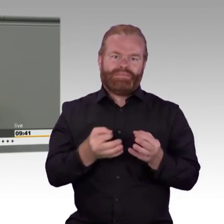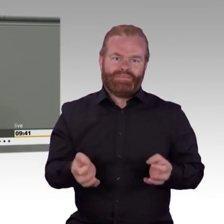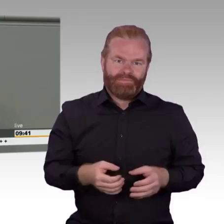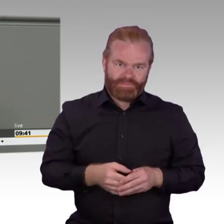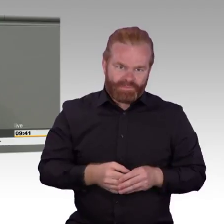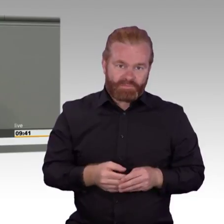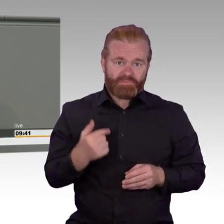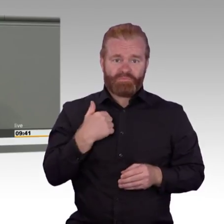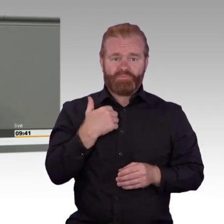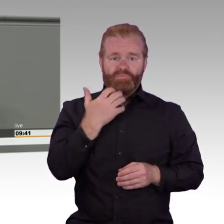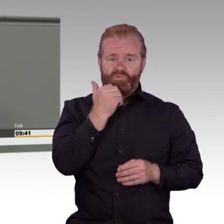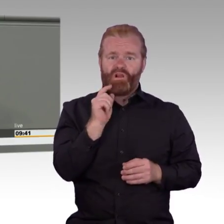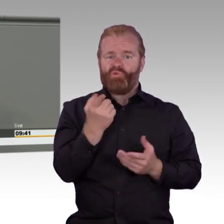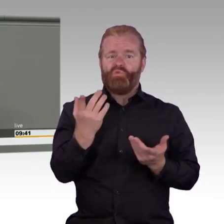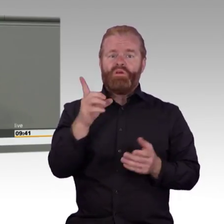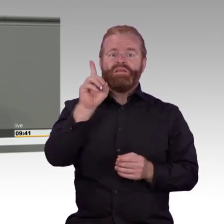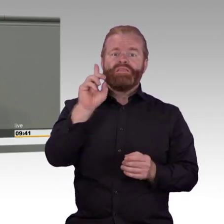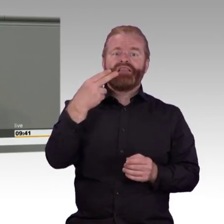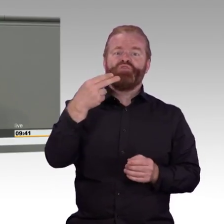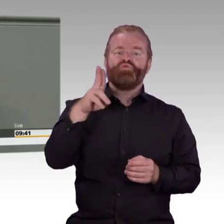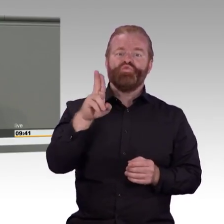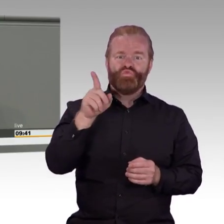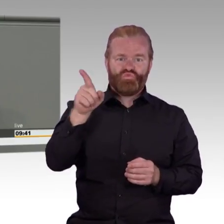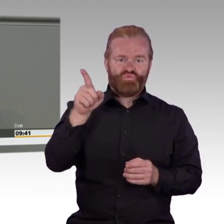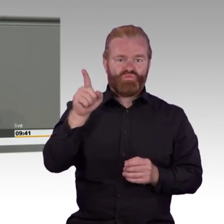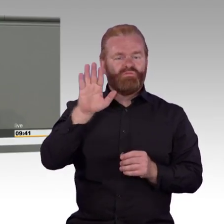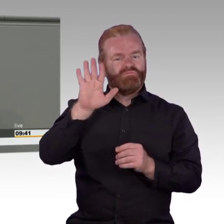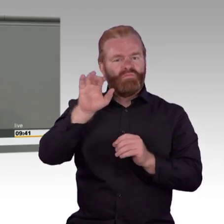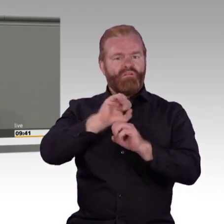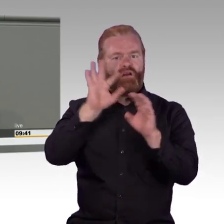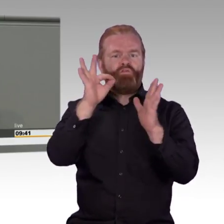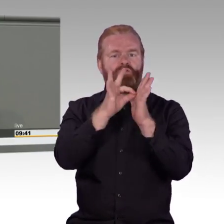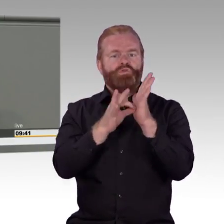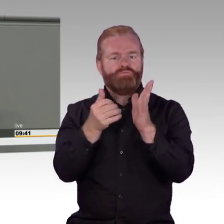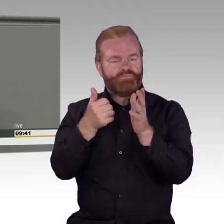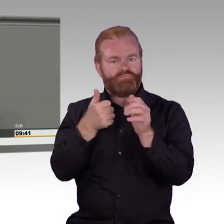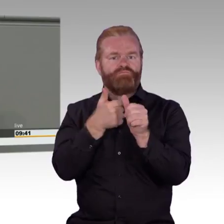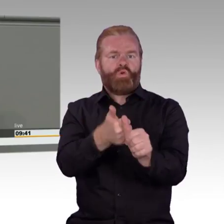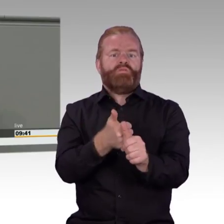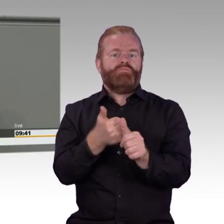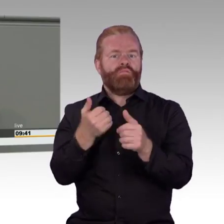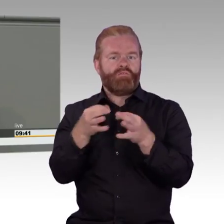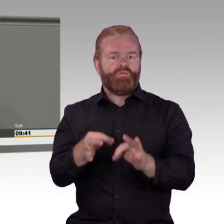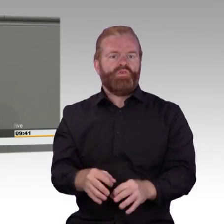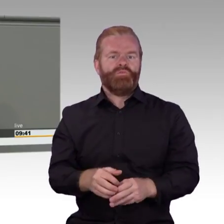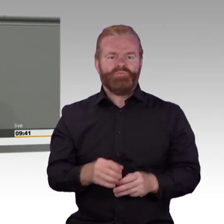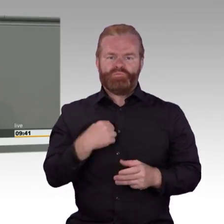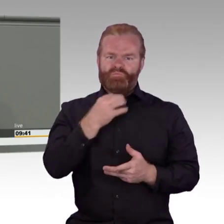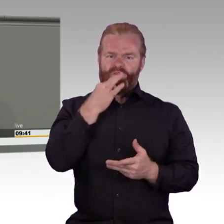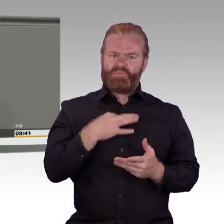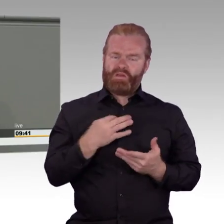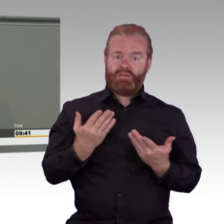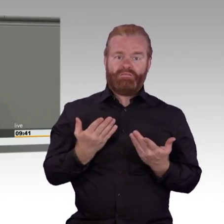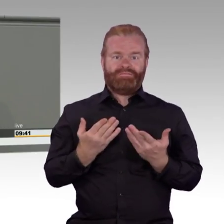nicht, meine Damen und Herren. Und da sind wir nicht allein, sondern die Präsidentin des BGH und der Oberlandesgerichte haben genau das gesagt, nämlich dass